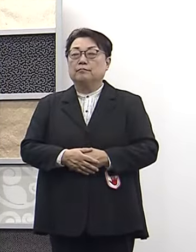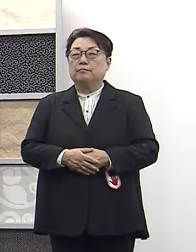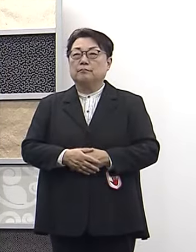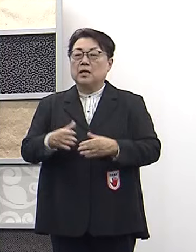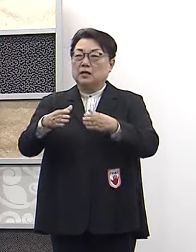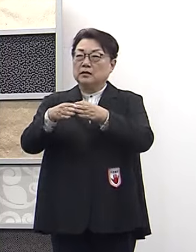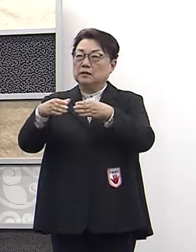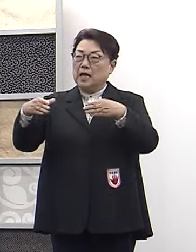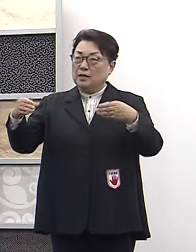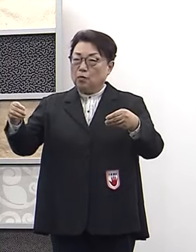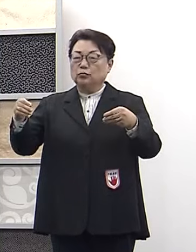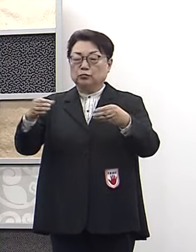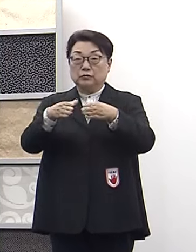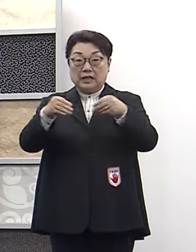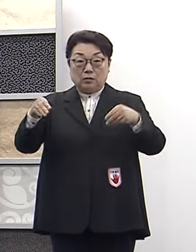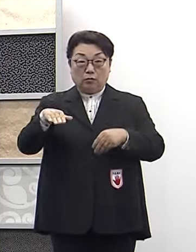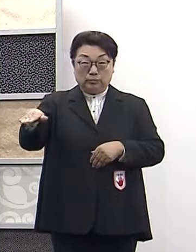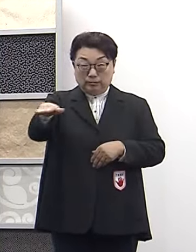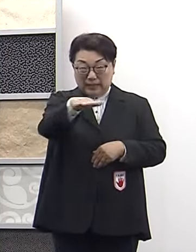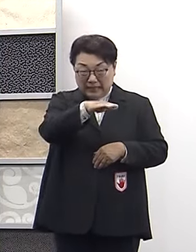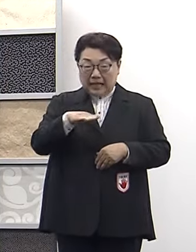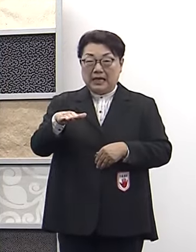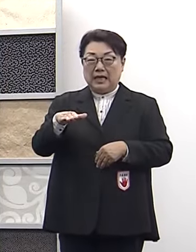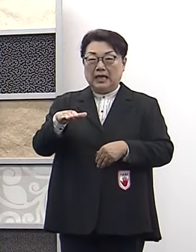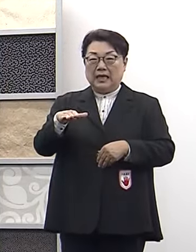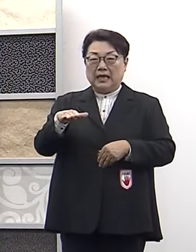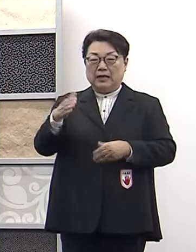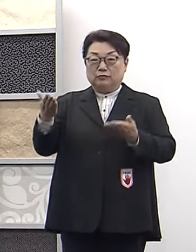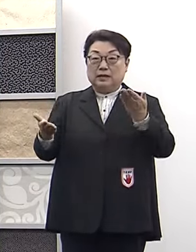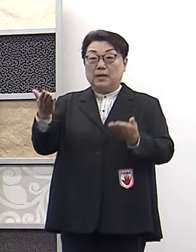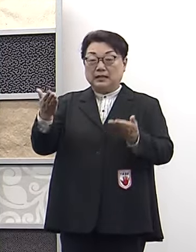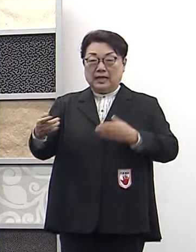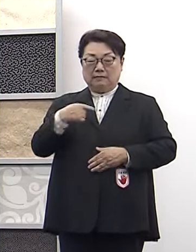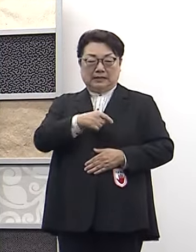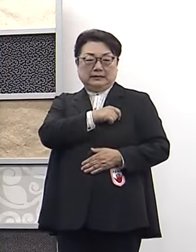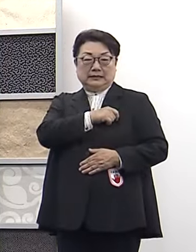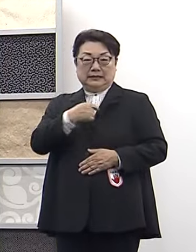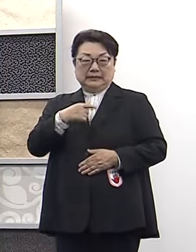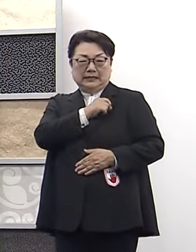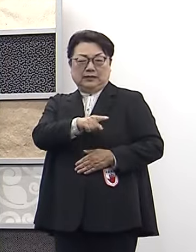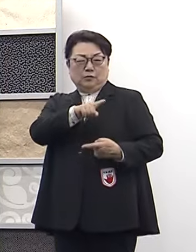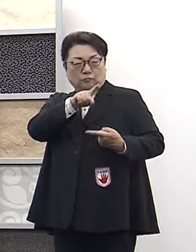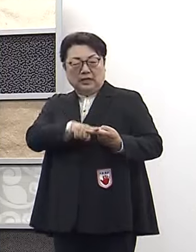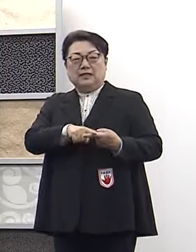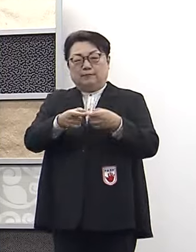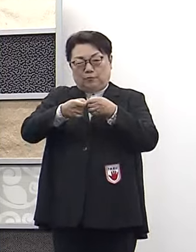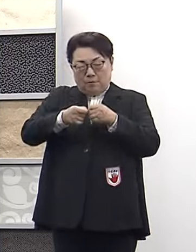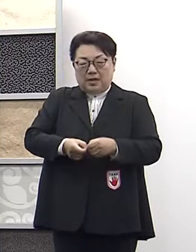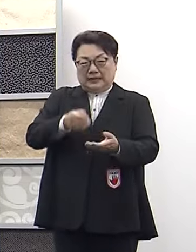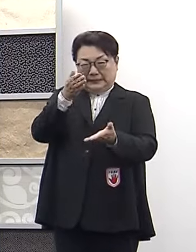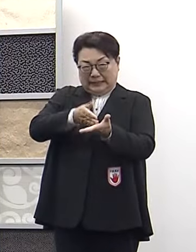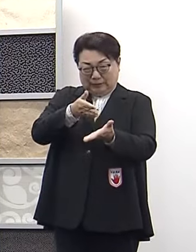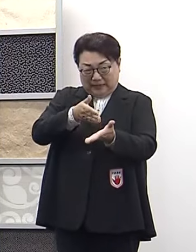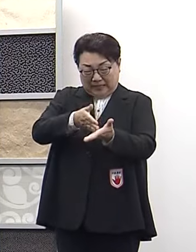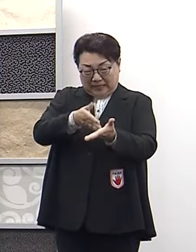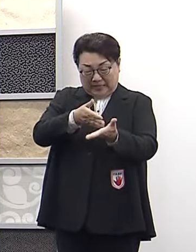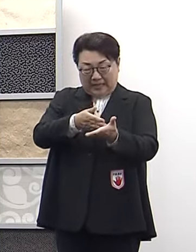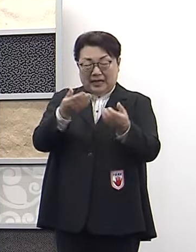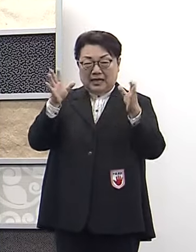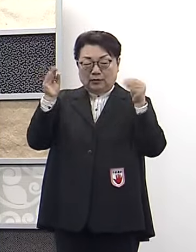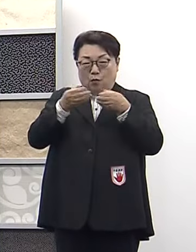全国すべて その事例において、まあ、最もですね、積極的な説明と詳細な説明、積極的な情報公